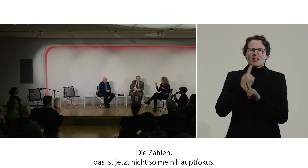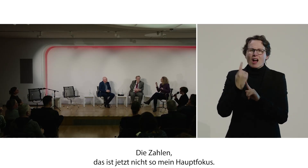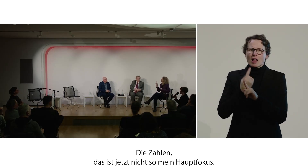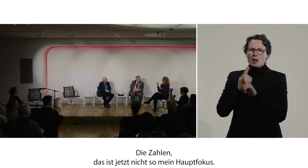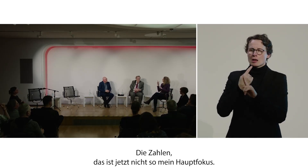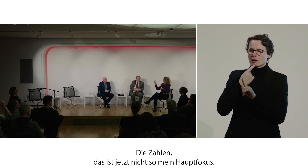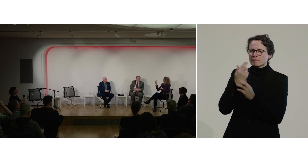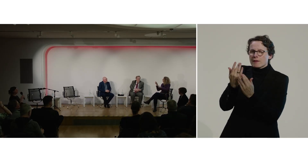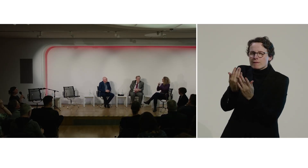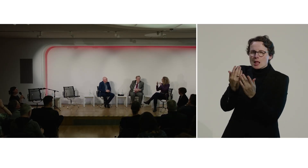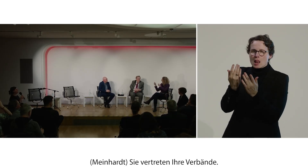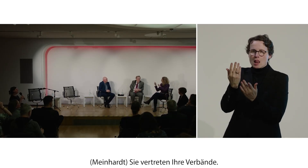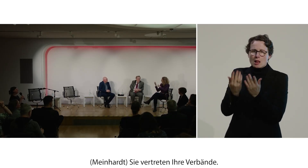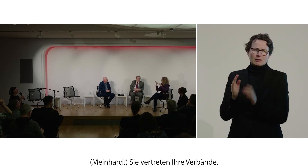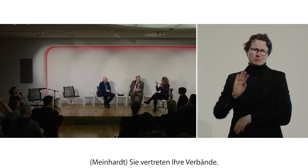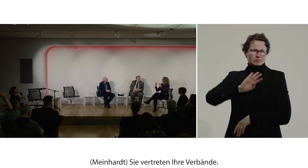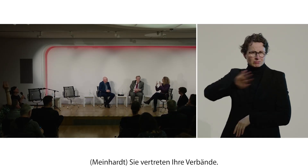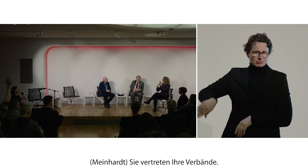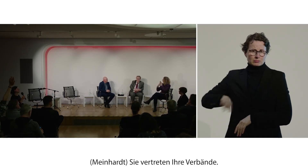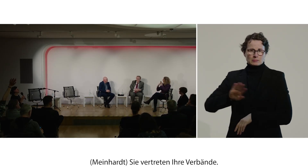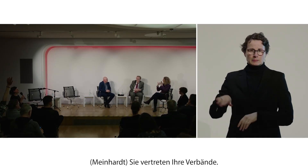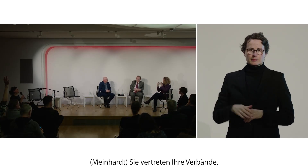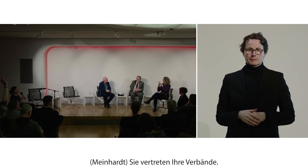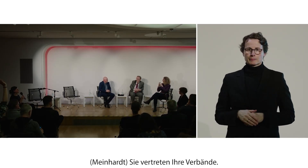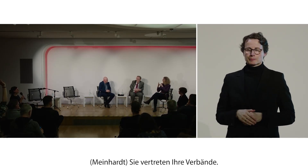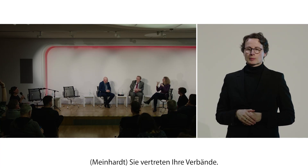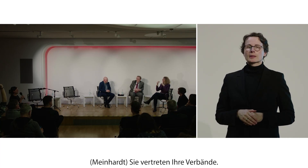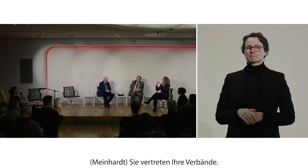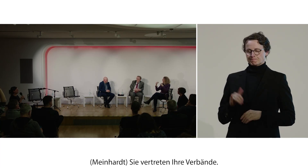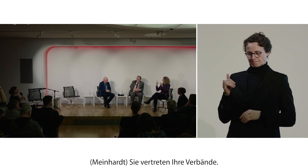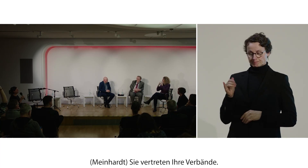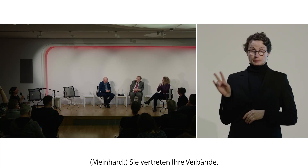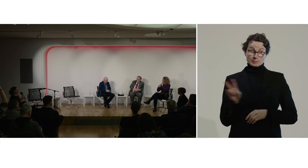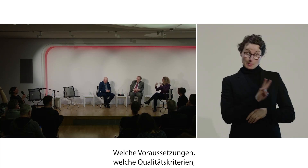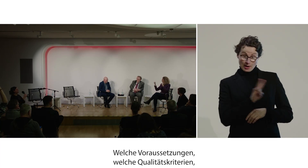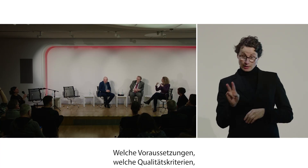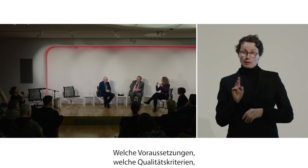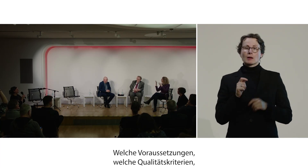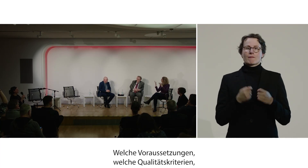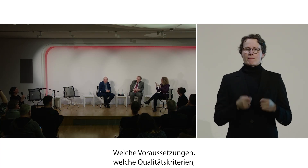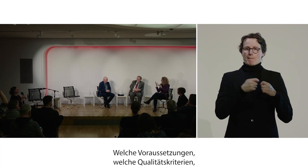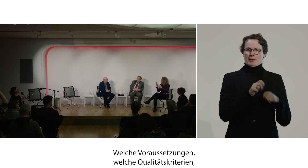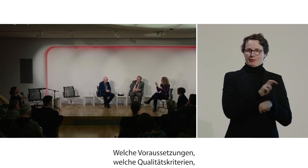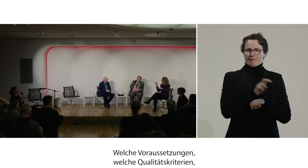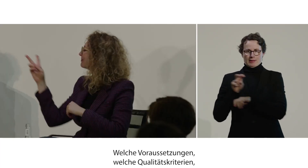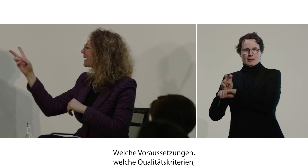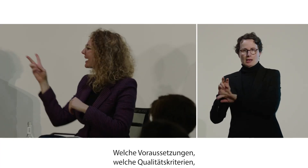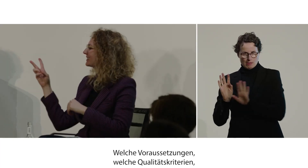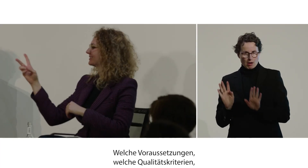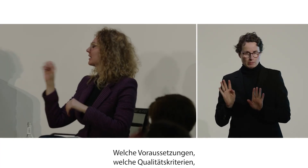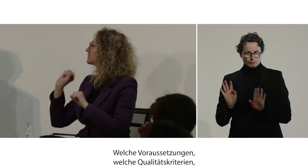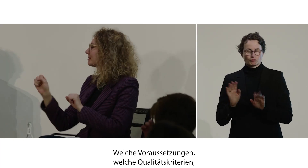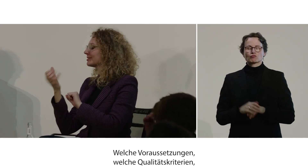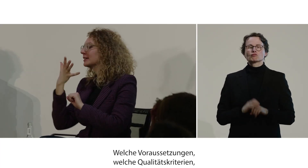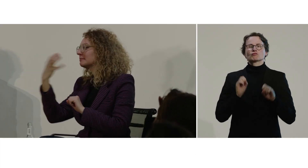Hauptfokus. Ja, Sie vertreten Ihre Verbände. Welche Voraussetzungen,